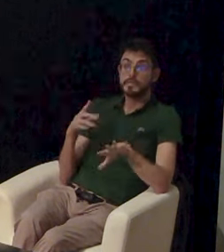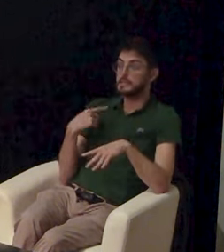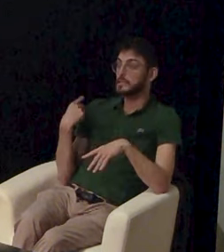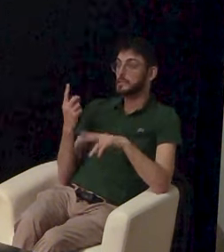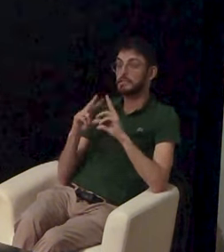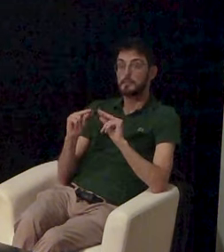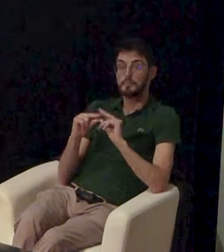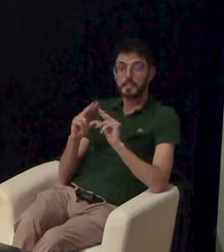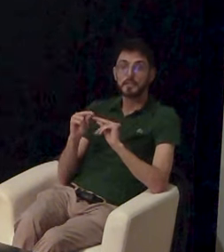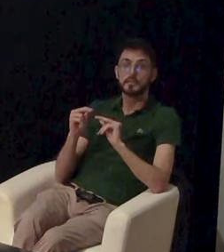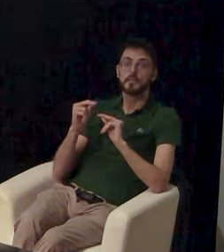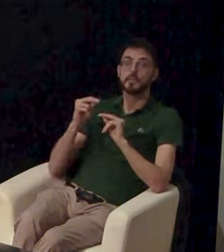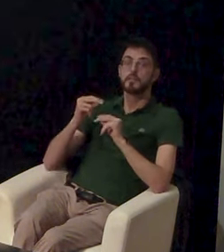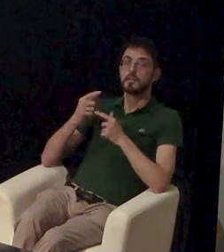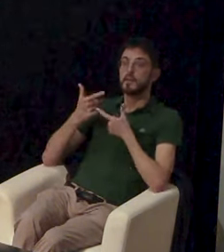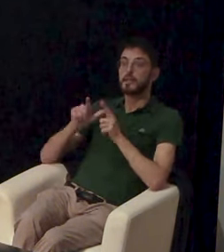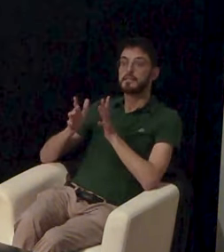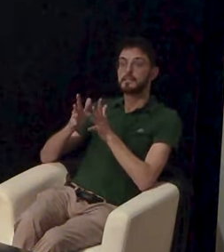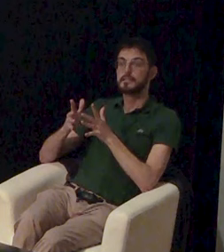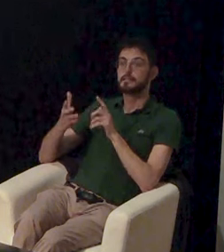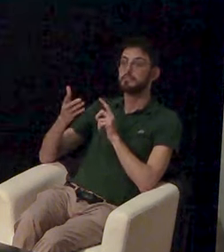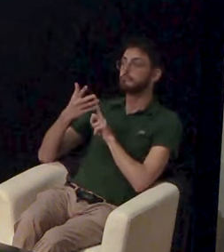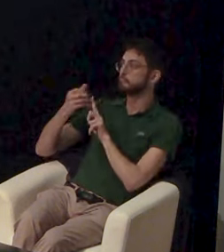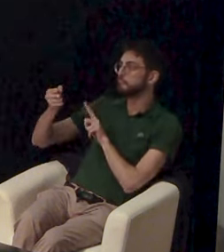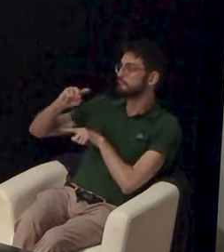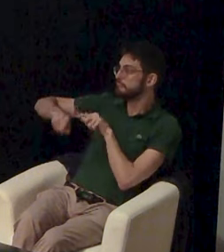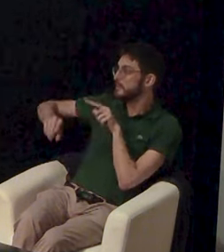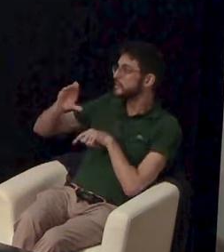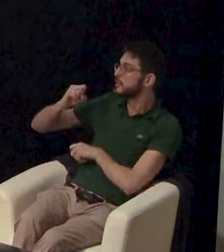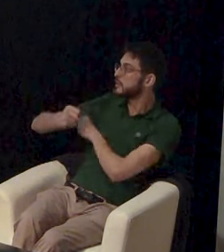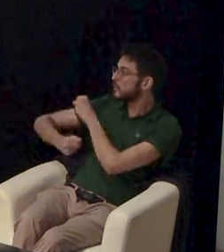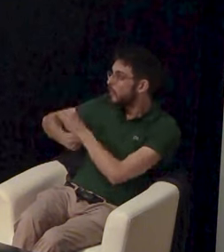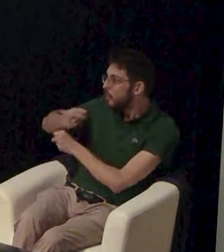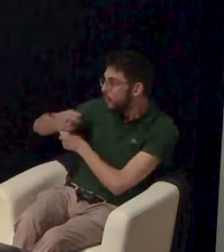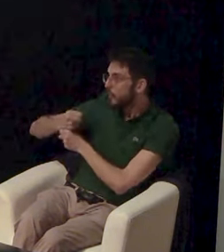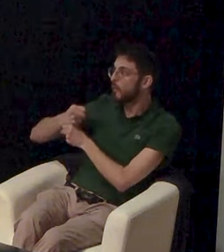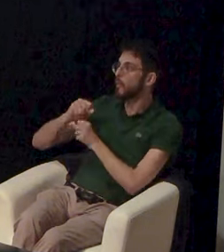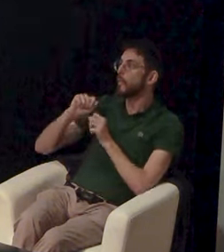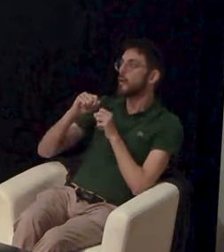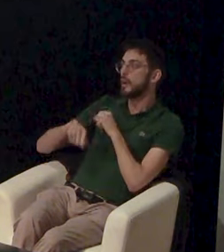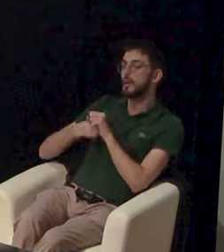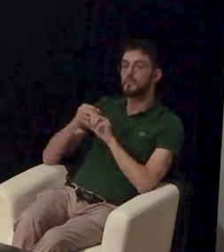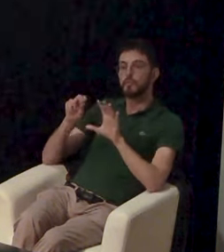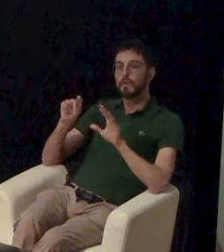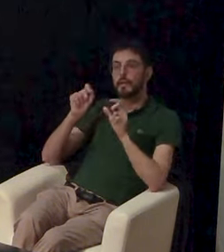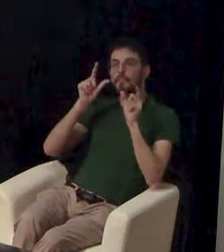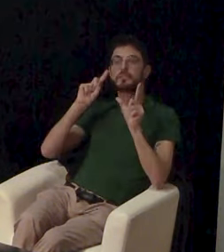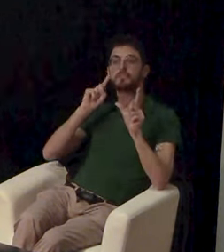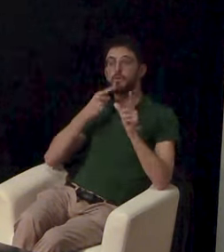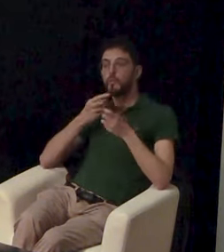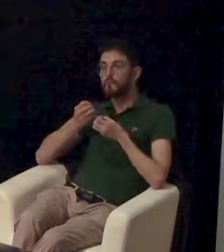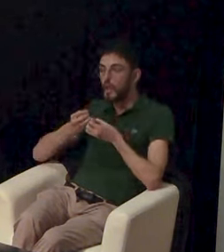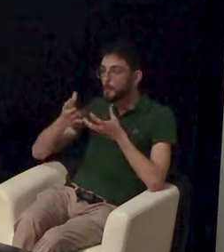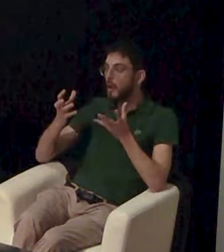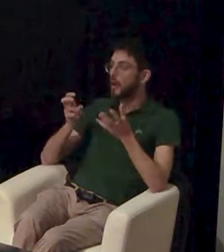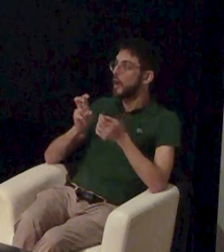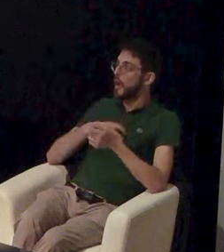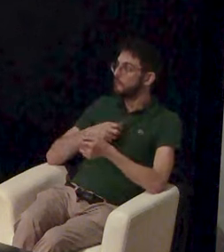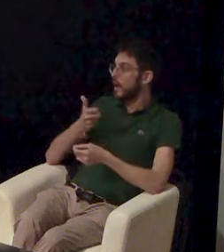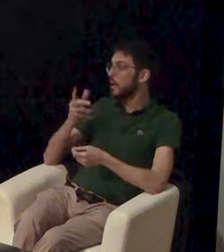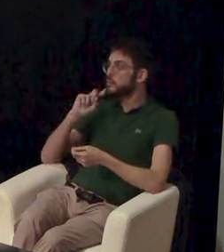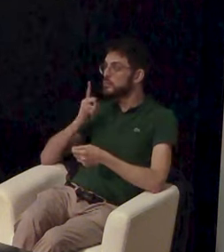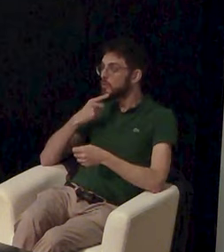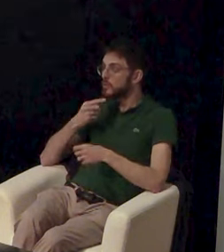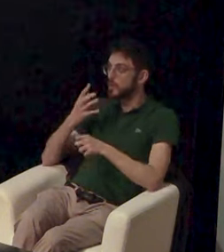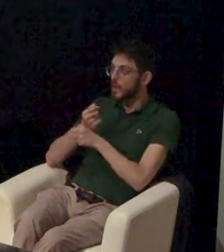parcours scientifiques et on est allé assez haut dans les études. Et c'est vrai que, comme on disait, la langue des signes a été